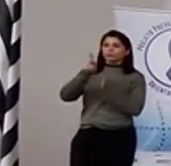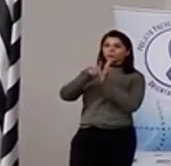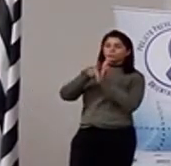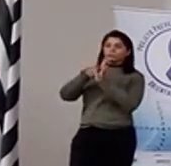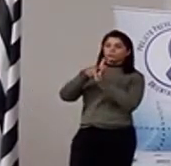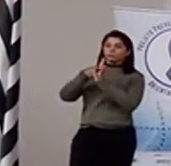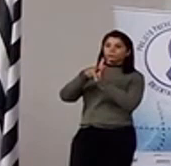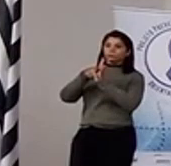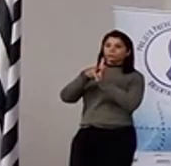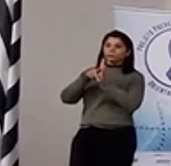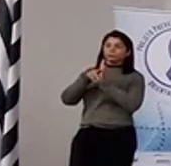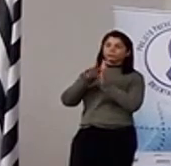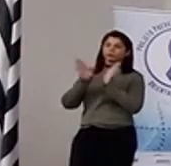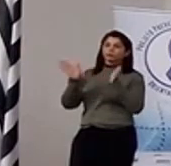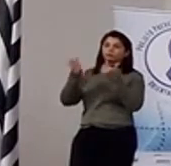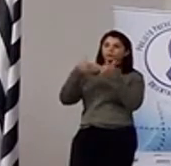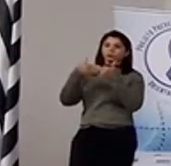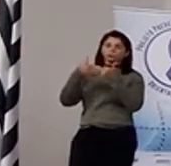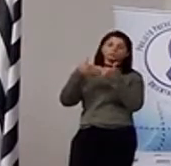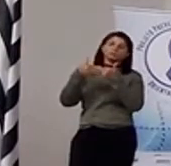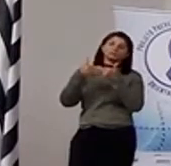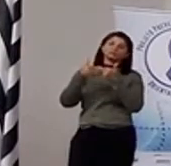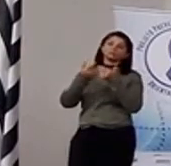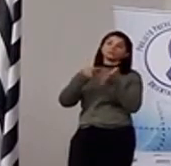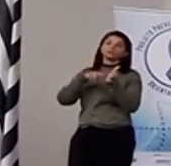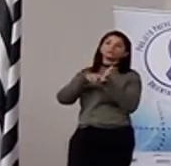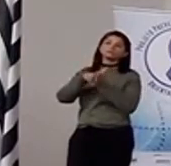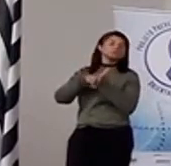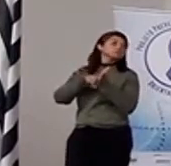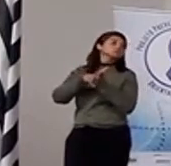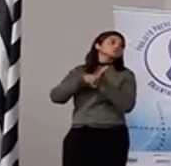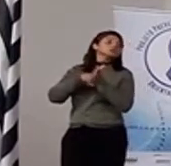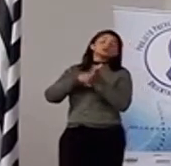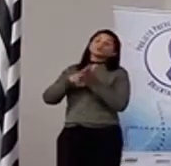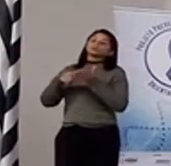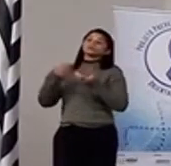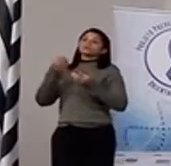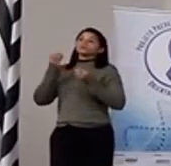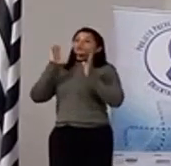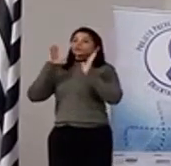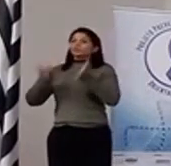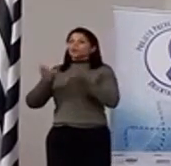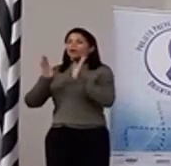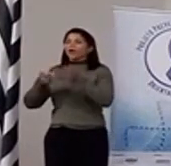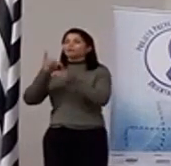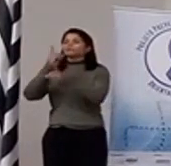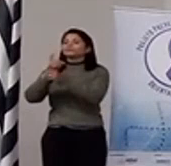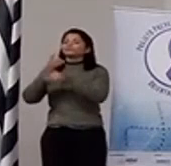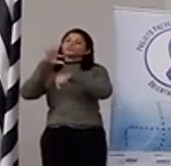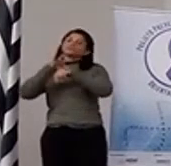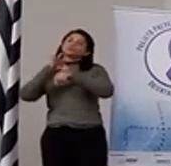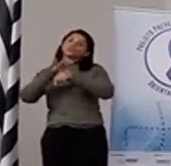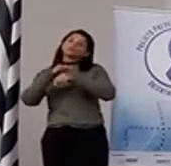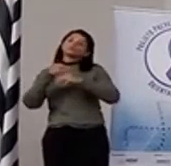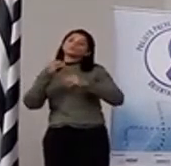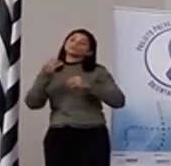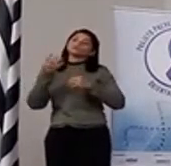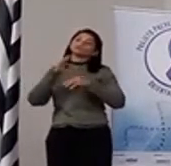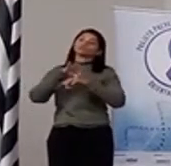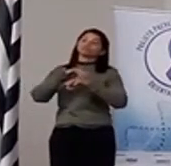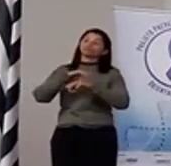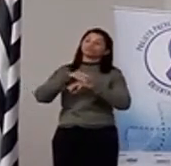é para fechamento de diagnóstico, quando já tem o diagnóstico de uma doença, ou quando já tem o diagnóstico de uma